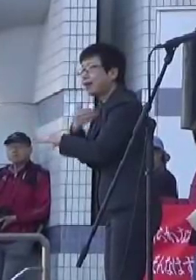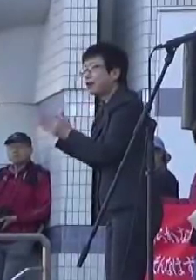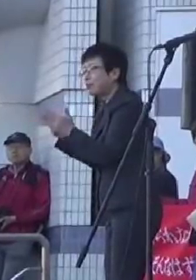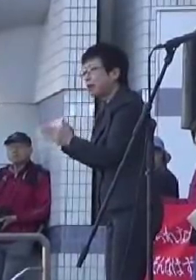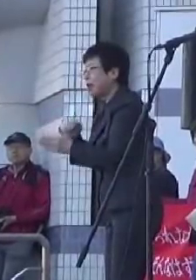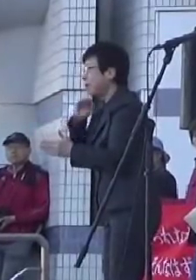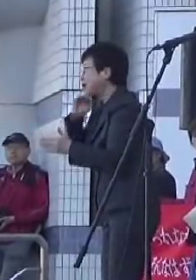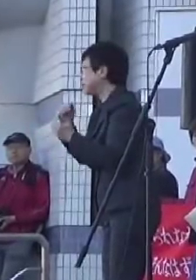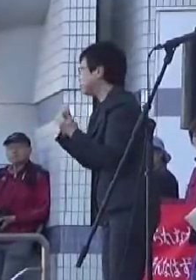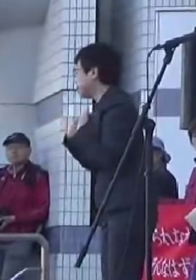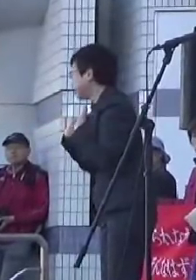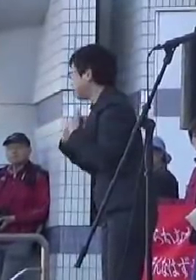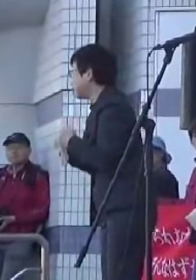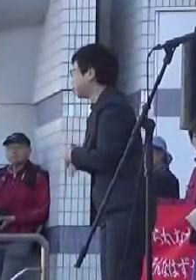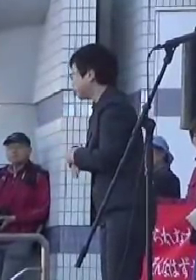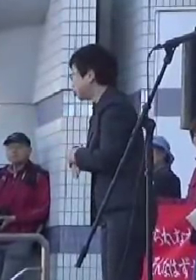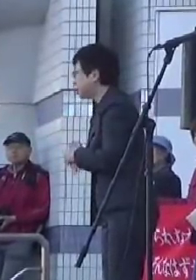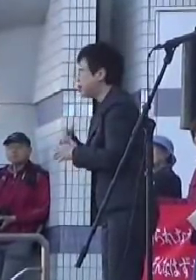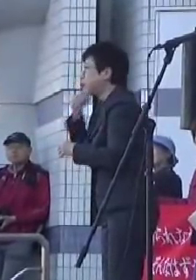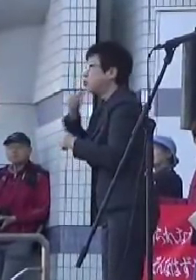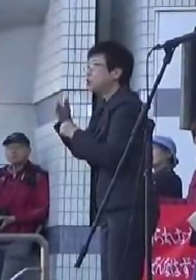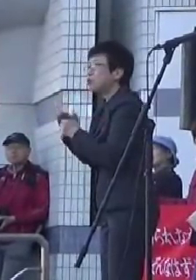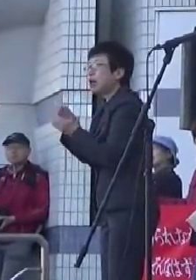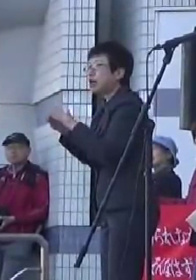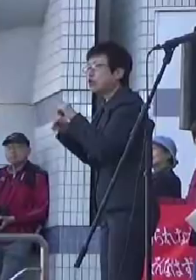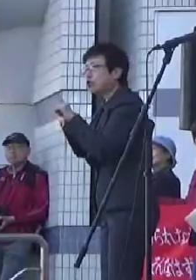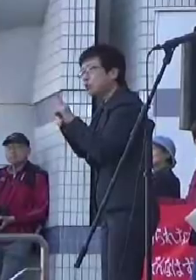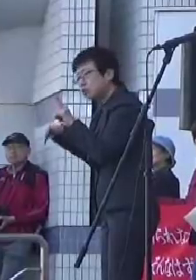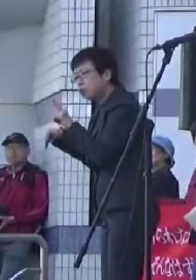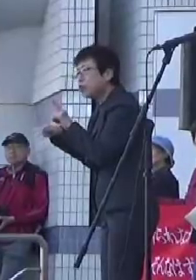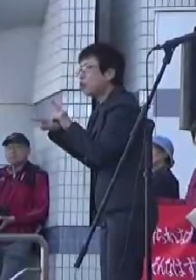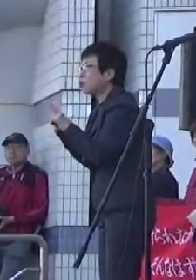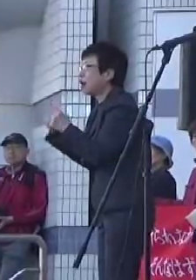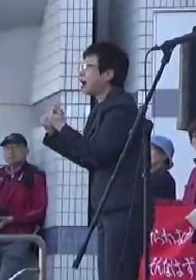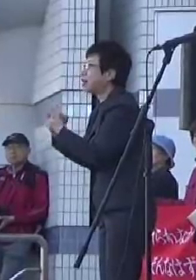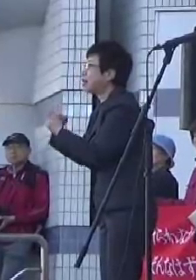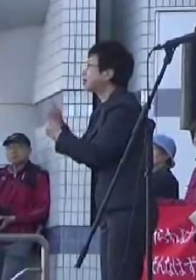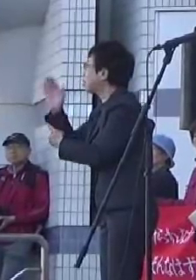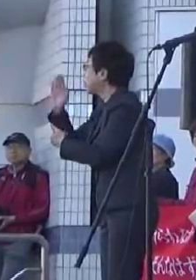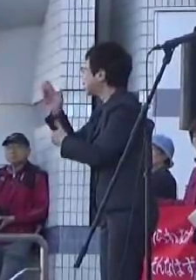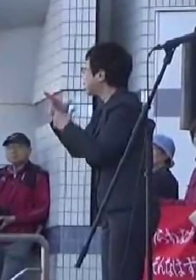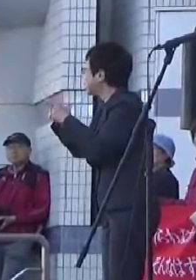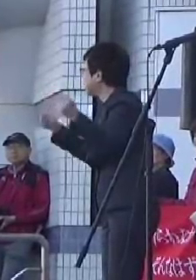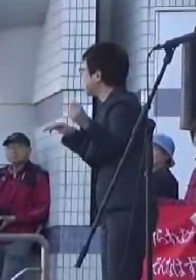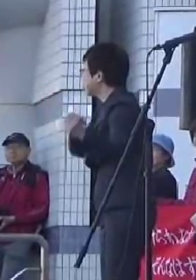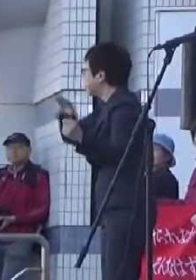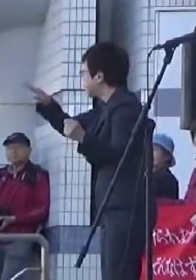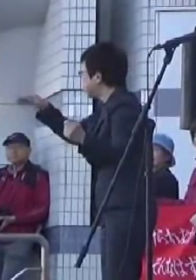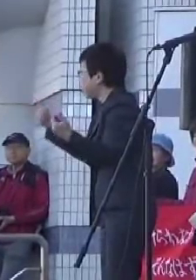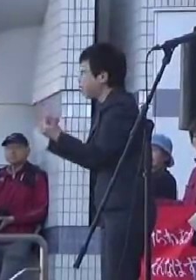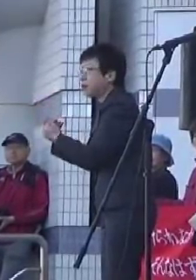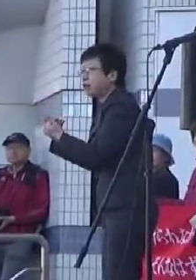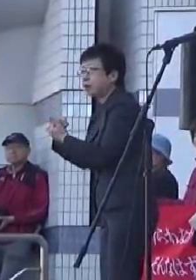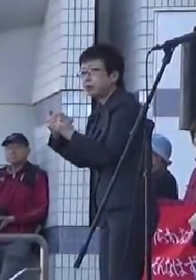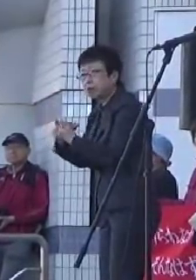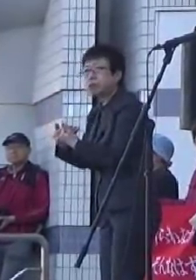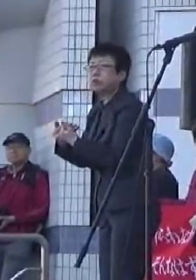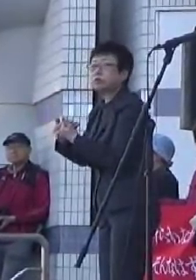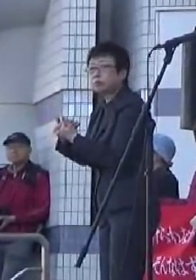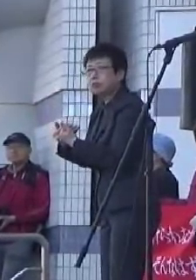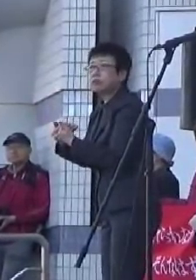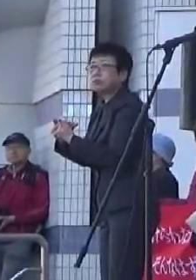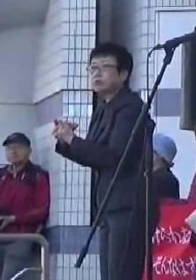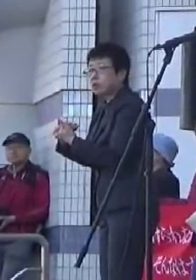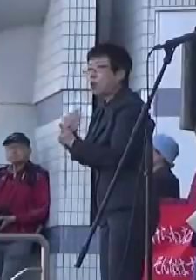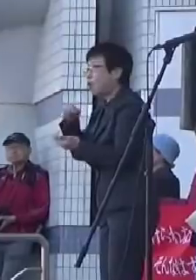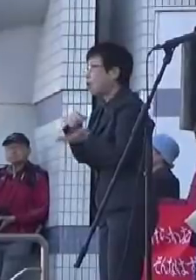そういうことをね、福島県の一部の人が反対してるんじゃなくって、全国が反対してるんだという声をぜひ盛り上げていってい